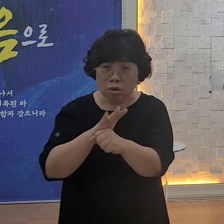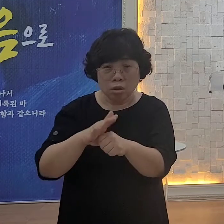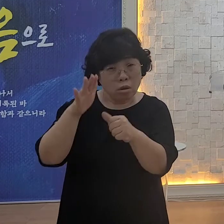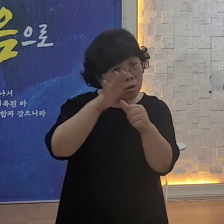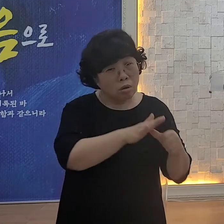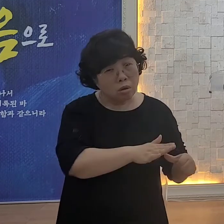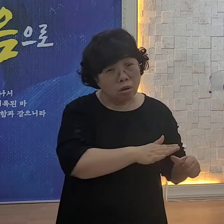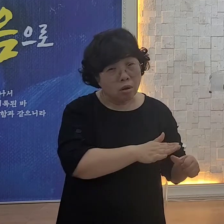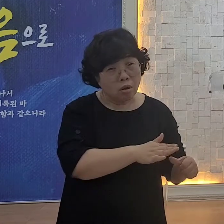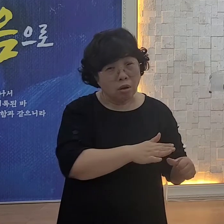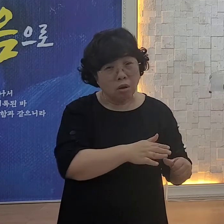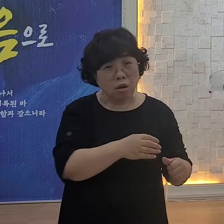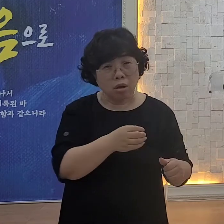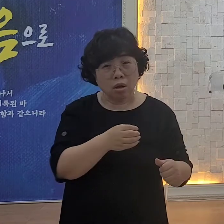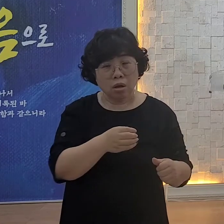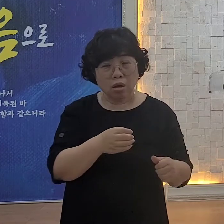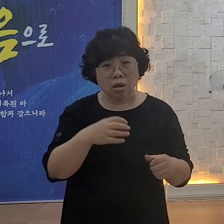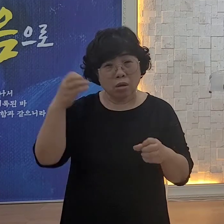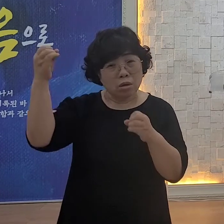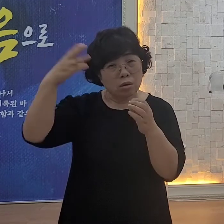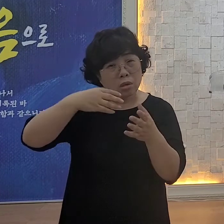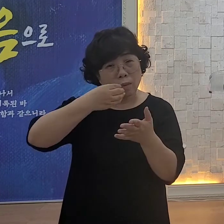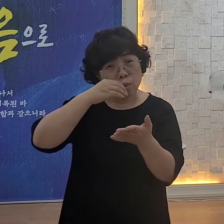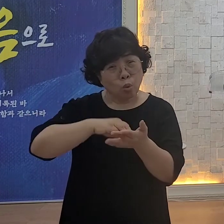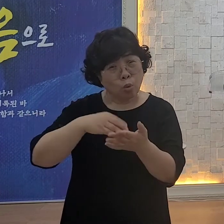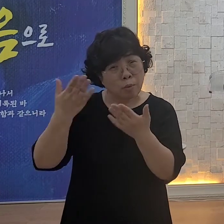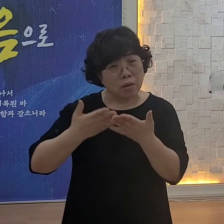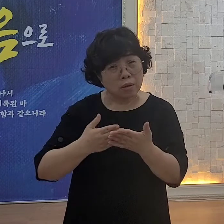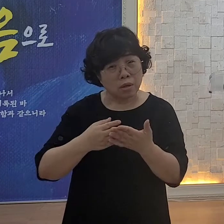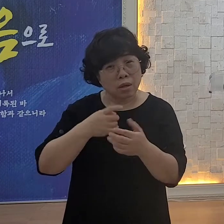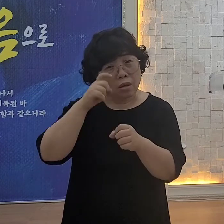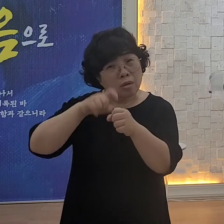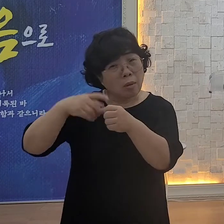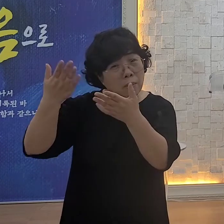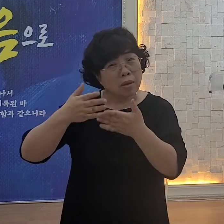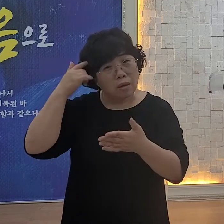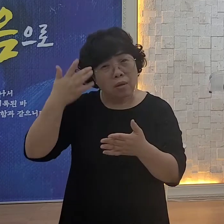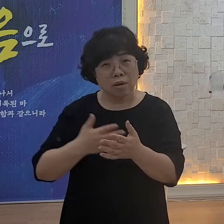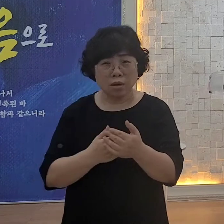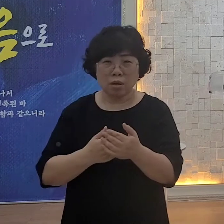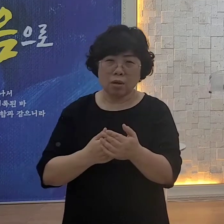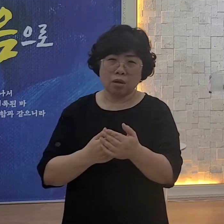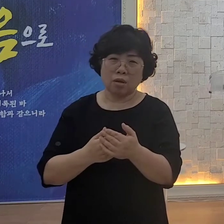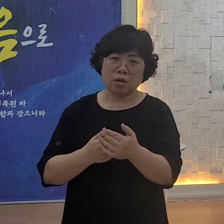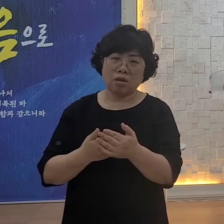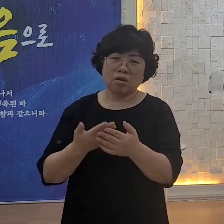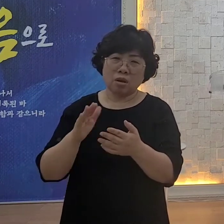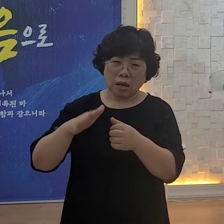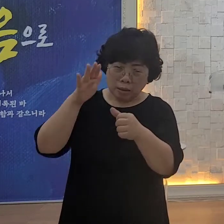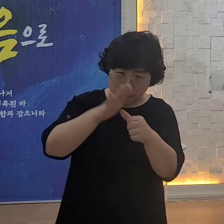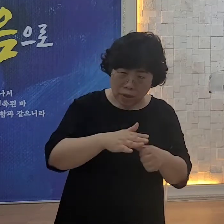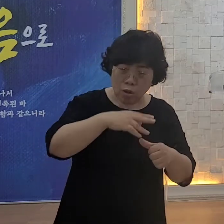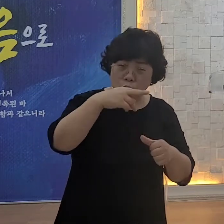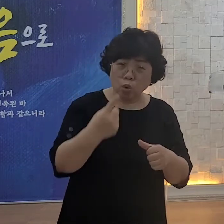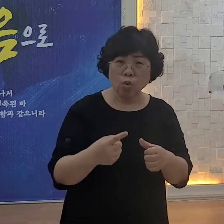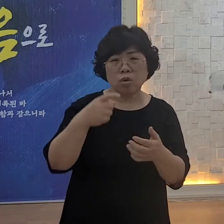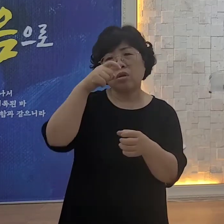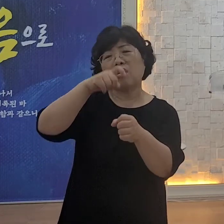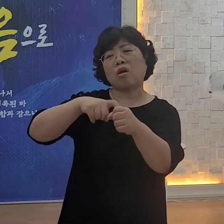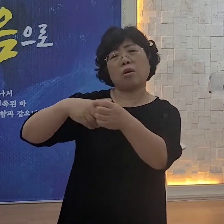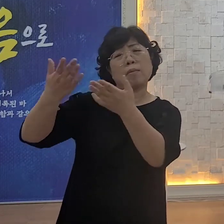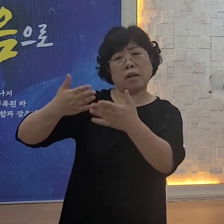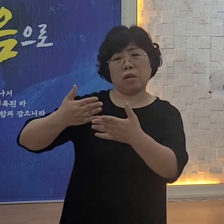돌입니까? 떡입니까? 여러분 그게 떡이라는 사실을 믿으셔야 돼요. 떡이에요.